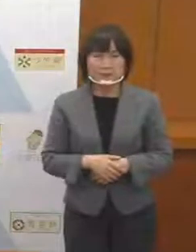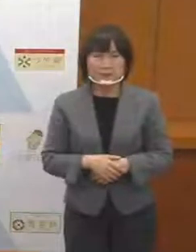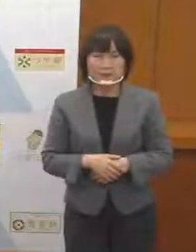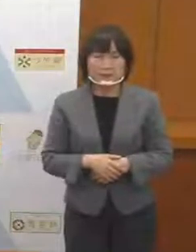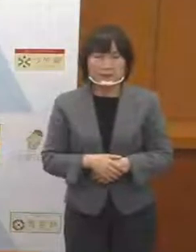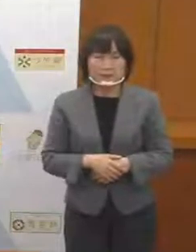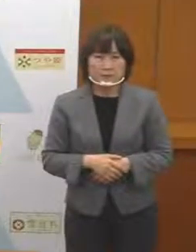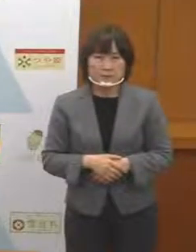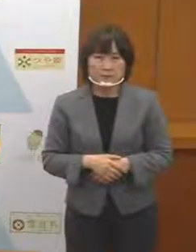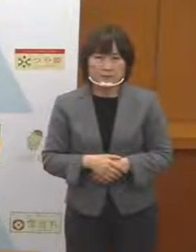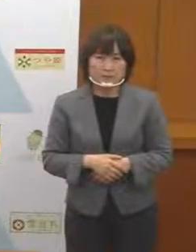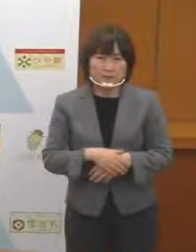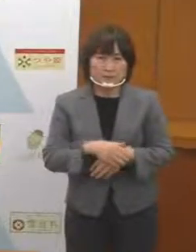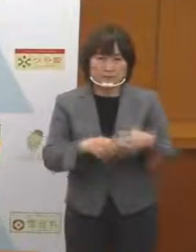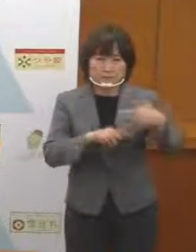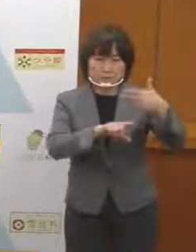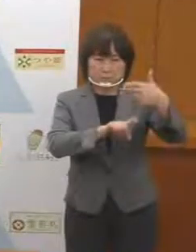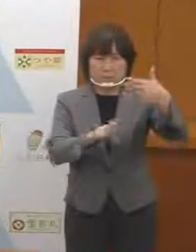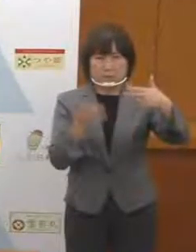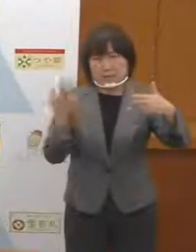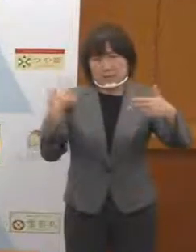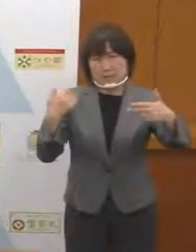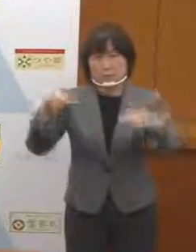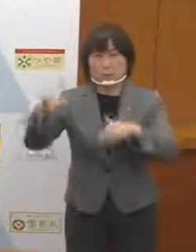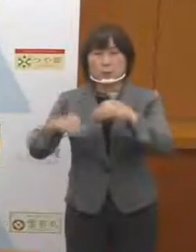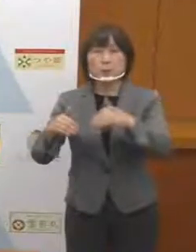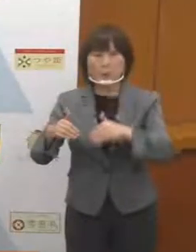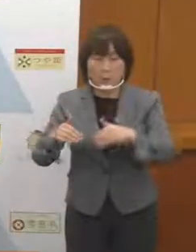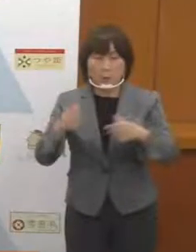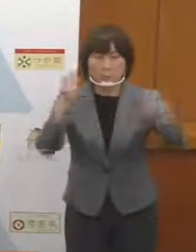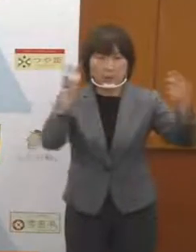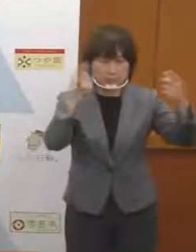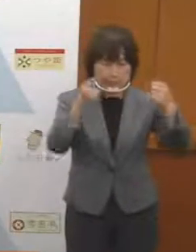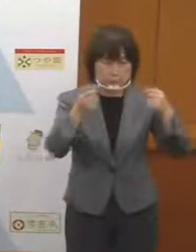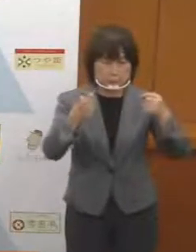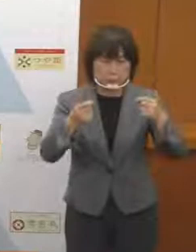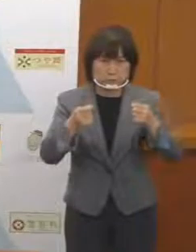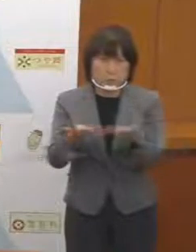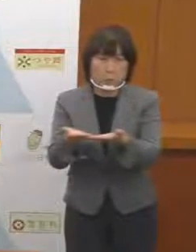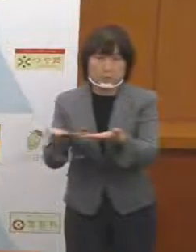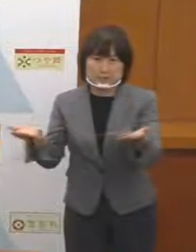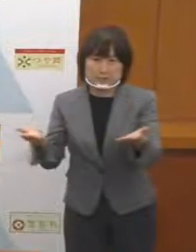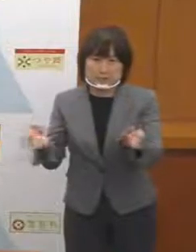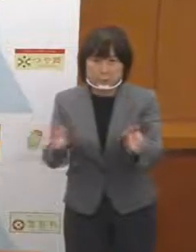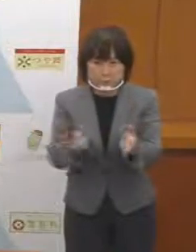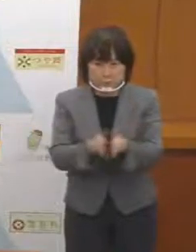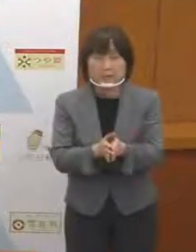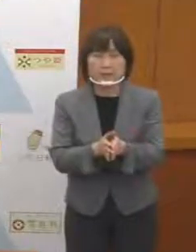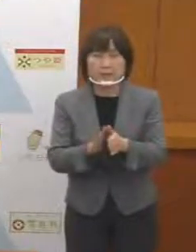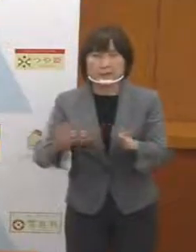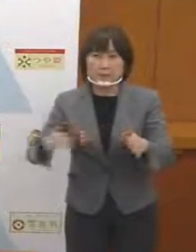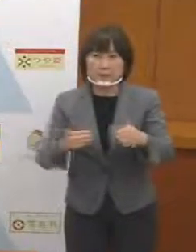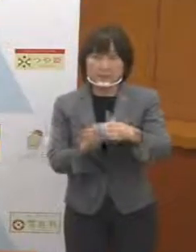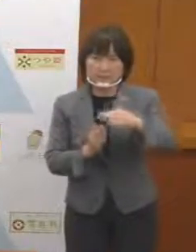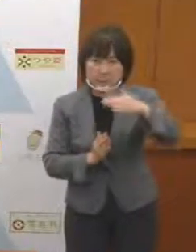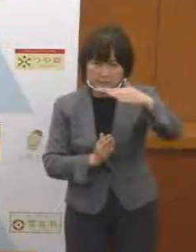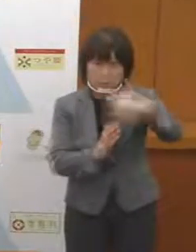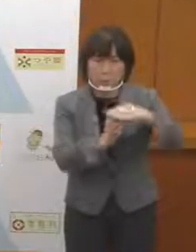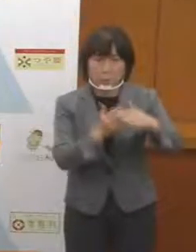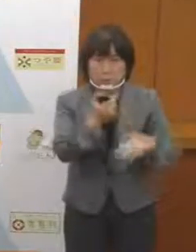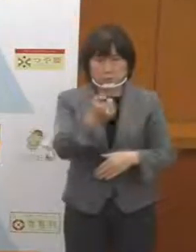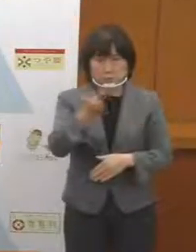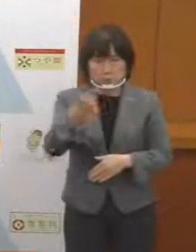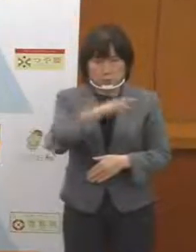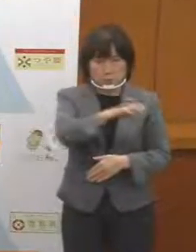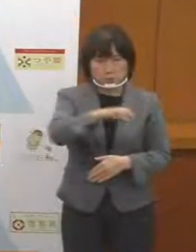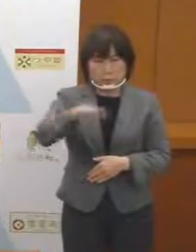記述前投票所につきましても大学や商業施設等を含む過去最多の606か所